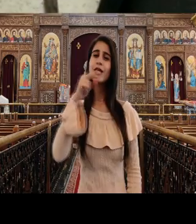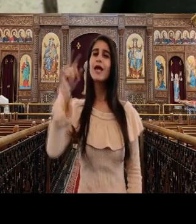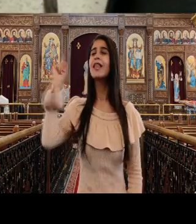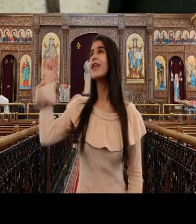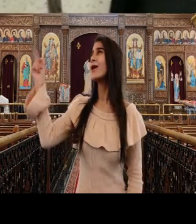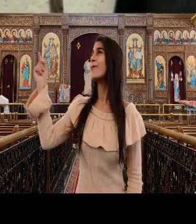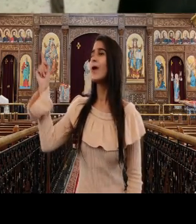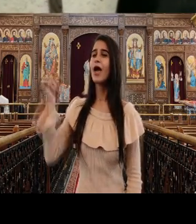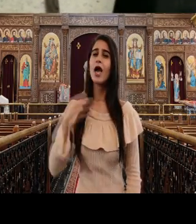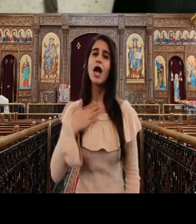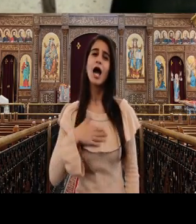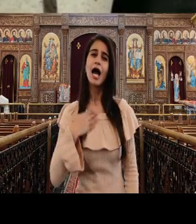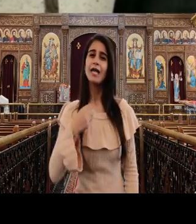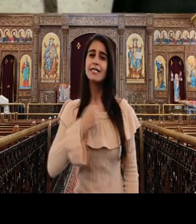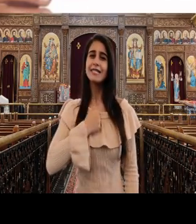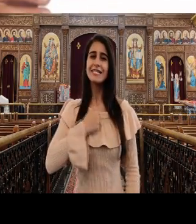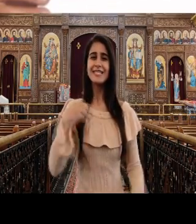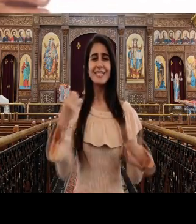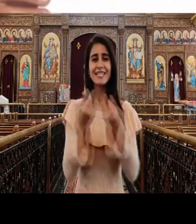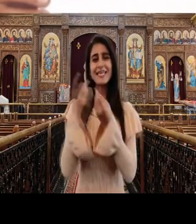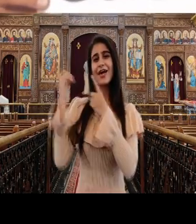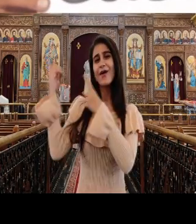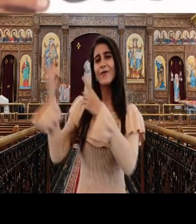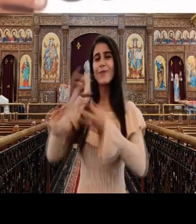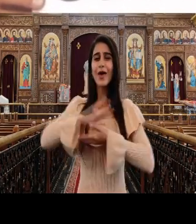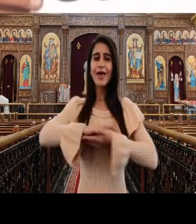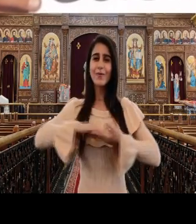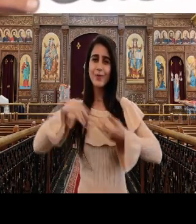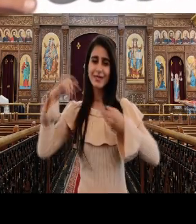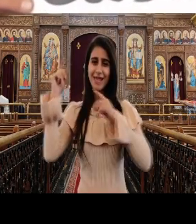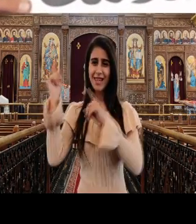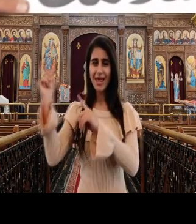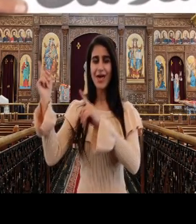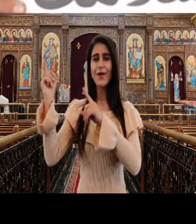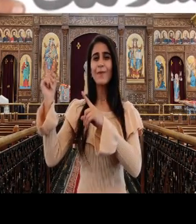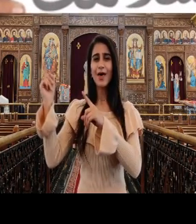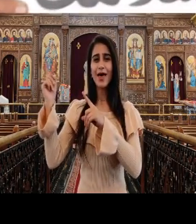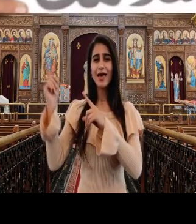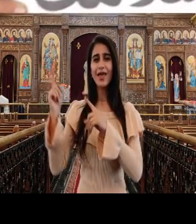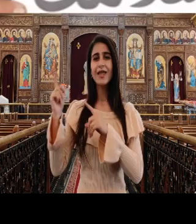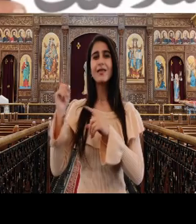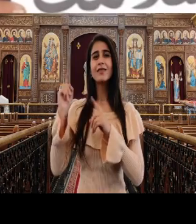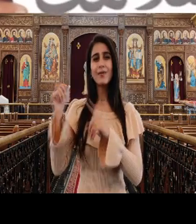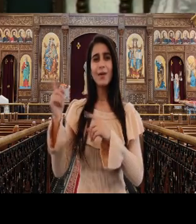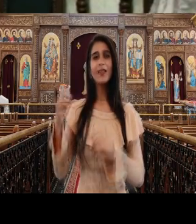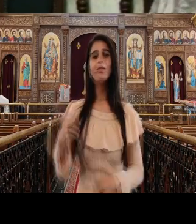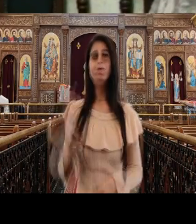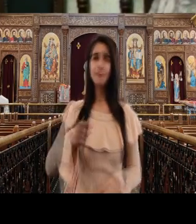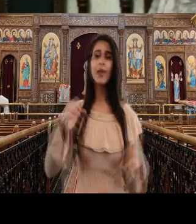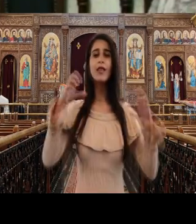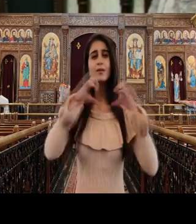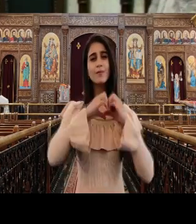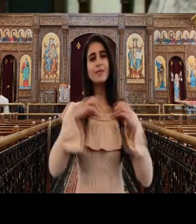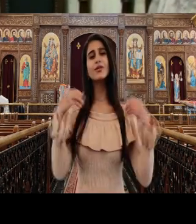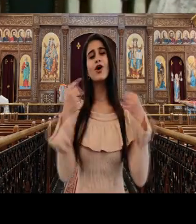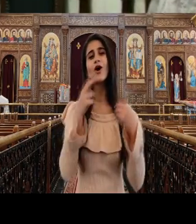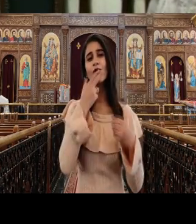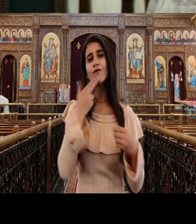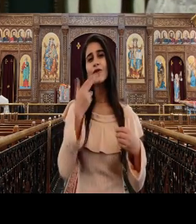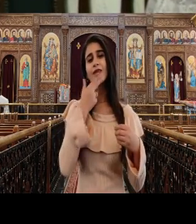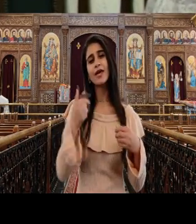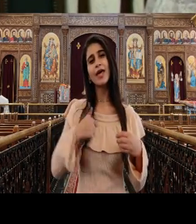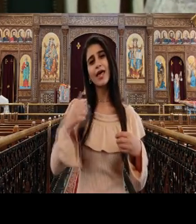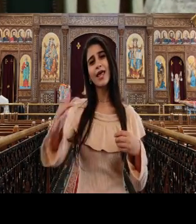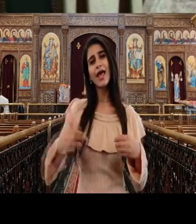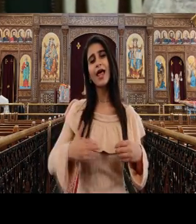من حلو كلامك، حسسني جنبك بسلامك. ده بقلبي صعب